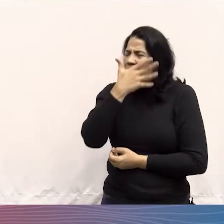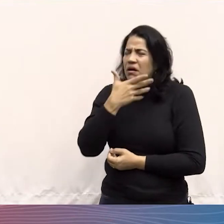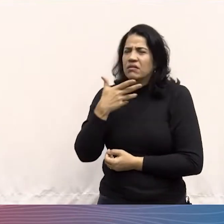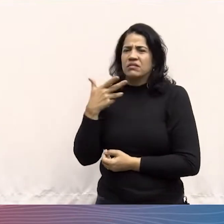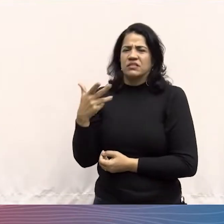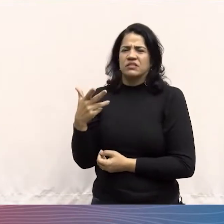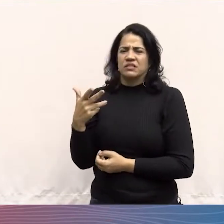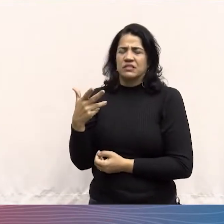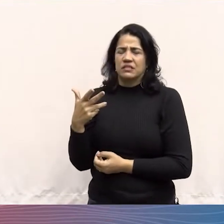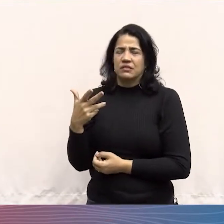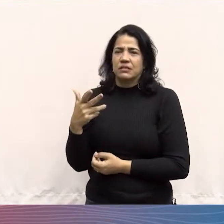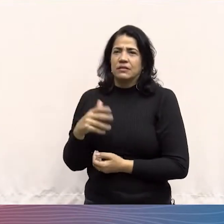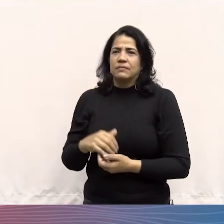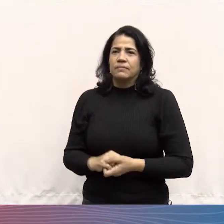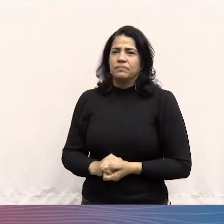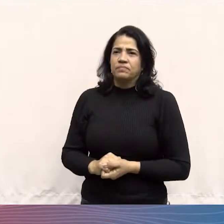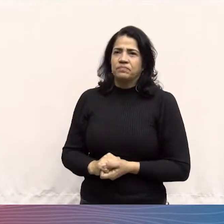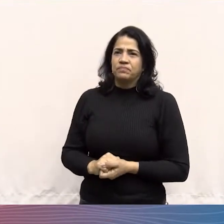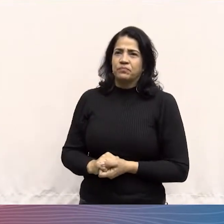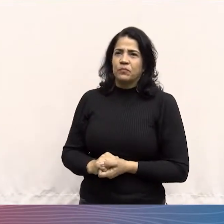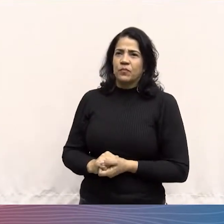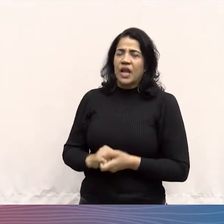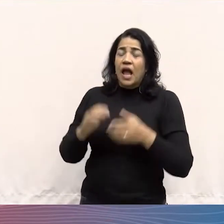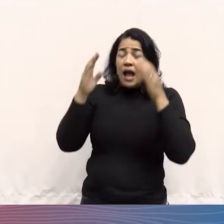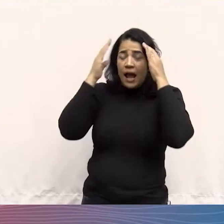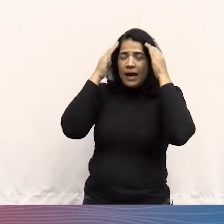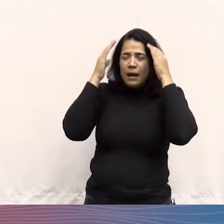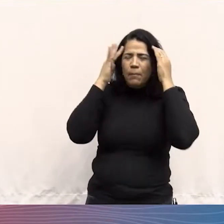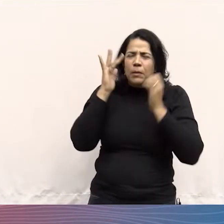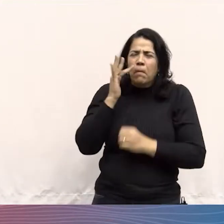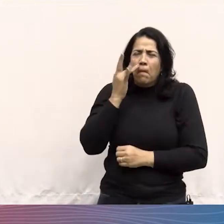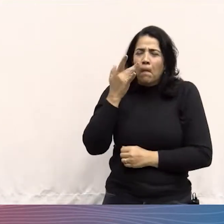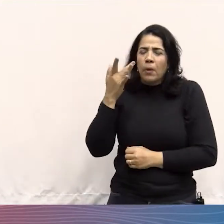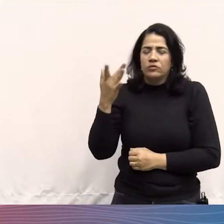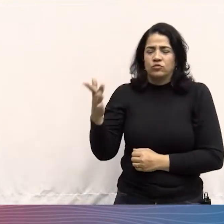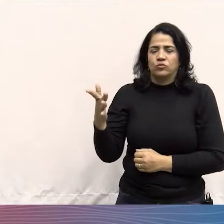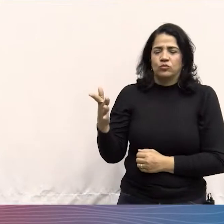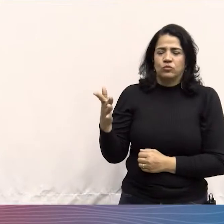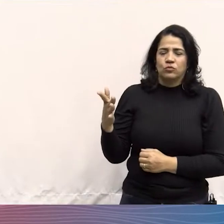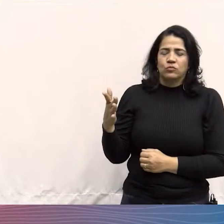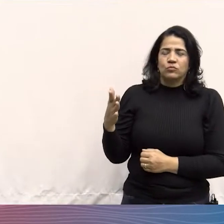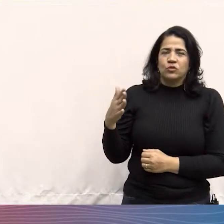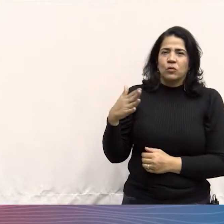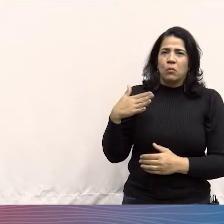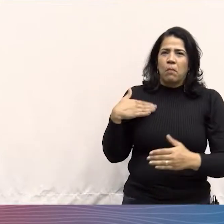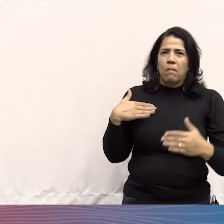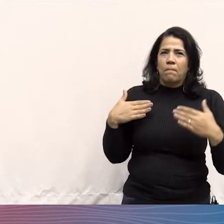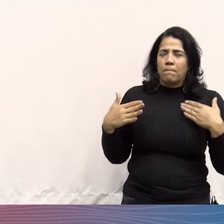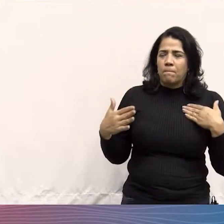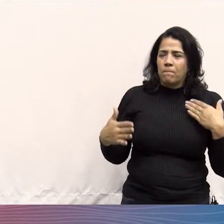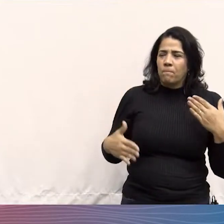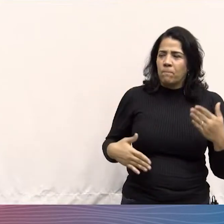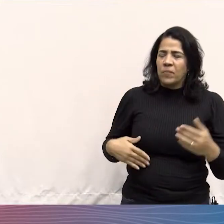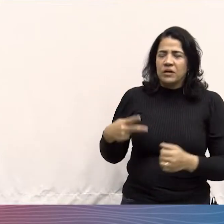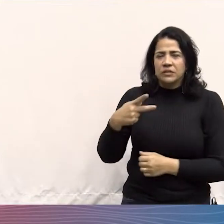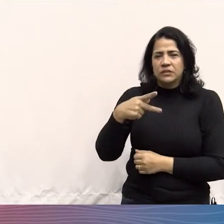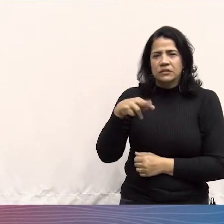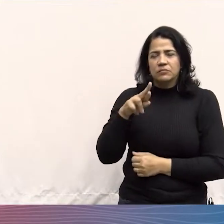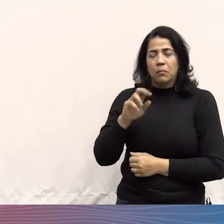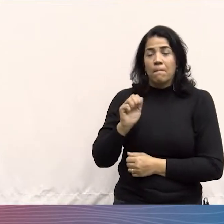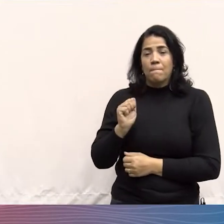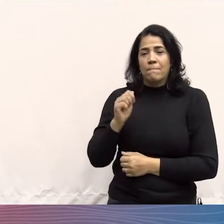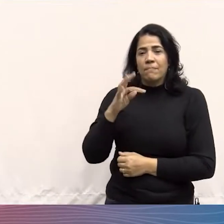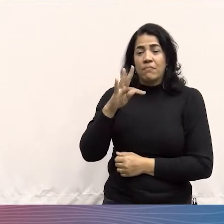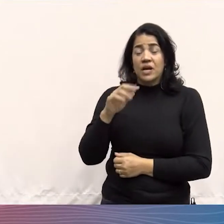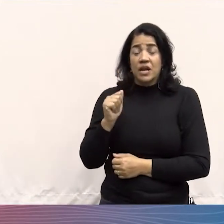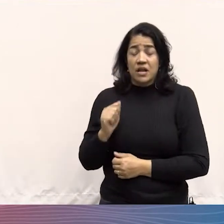fino ouro, o peito e os braços de prata, e o ventre e os quadris de bronze, as pernas e